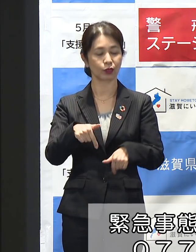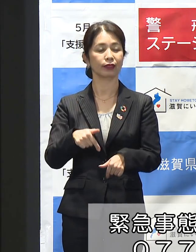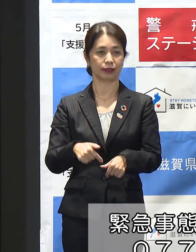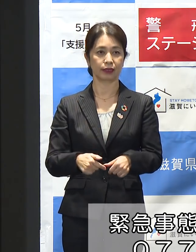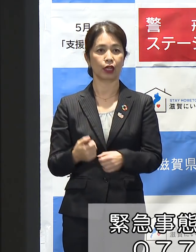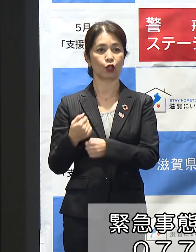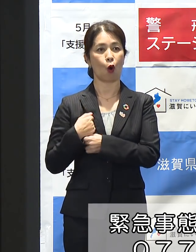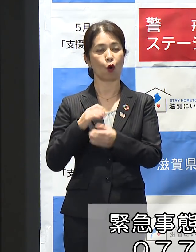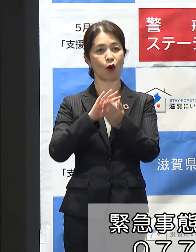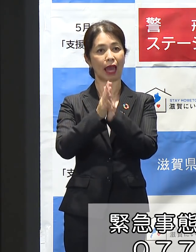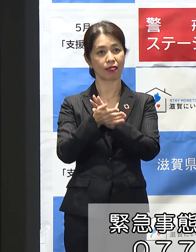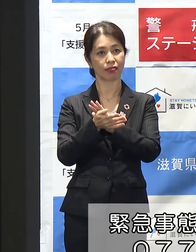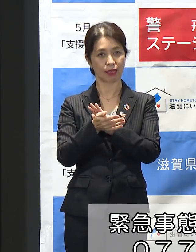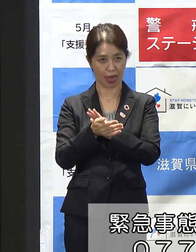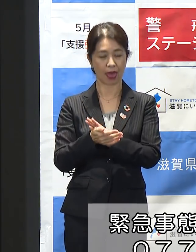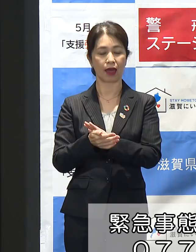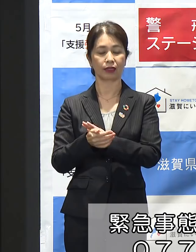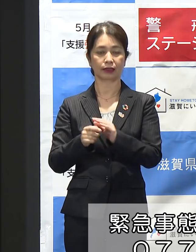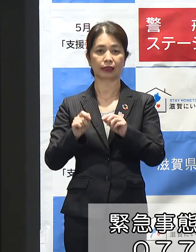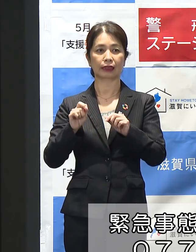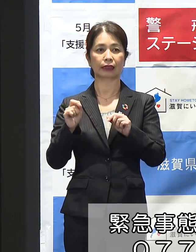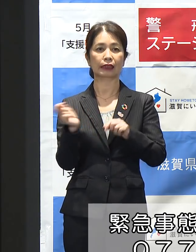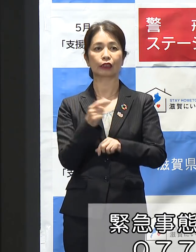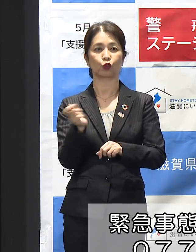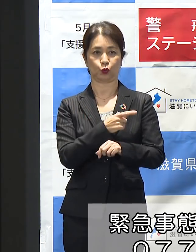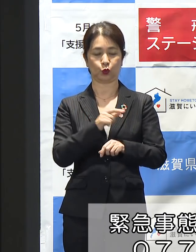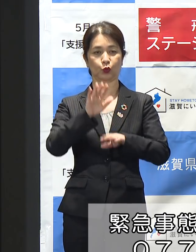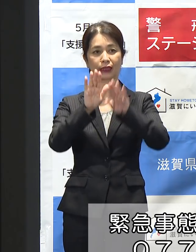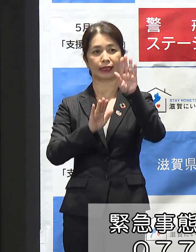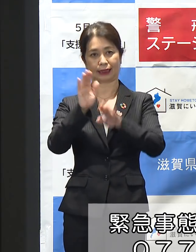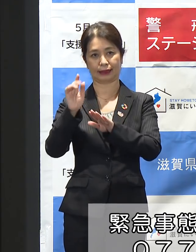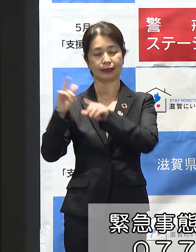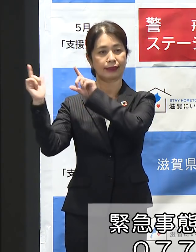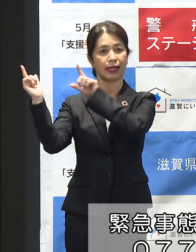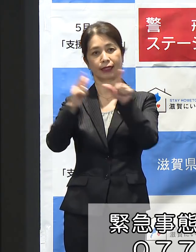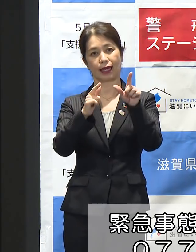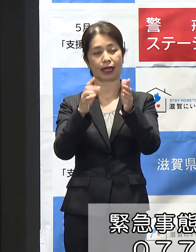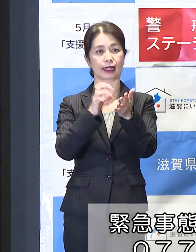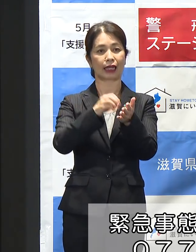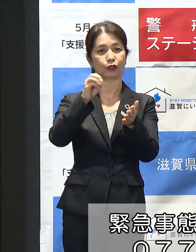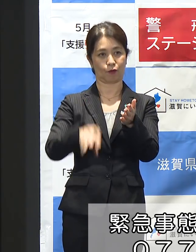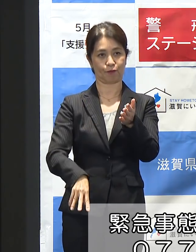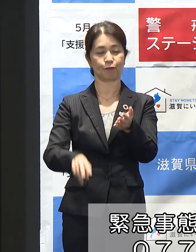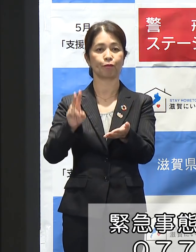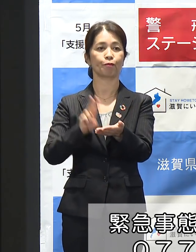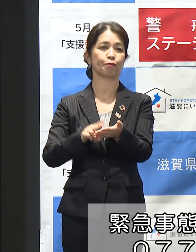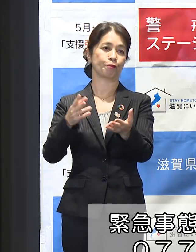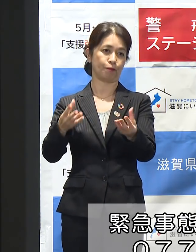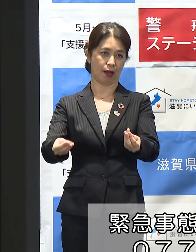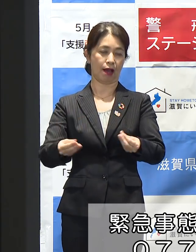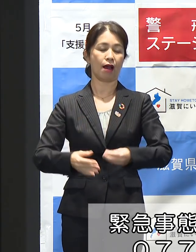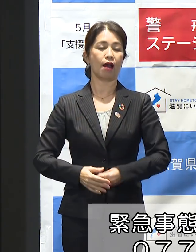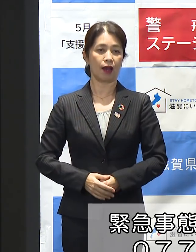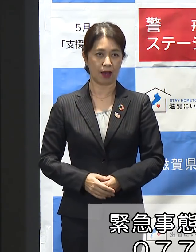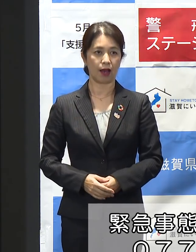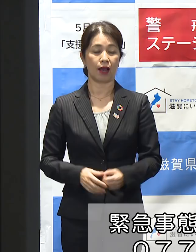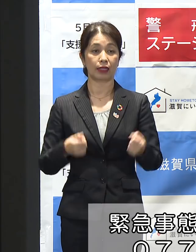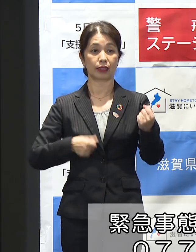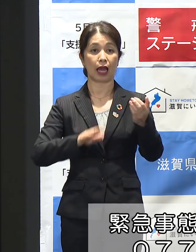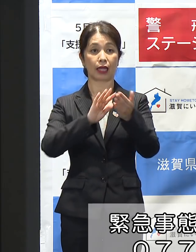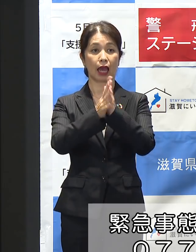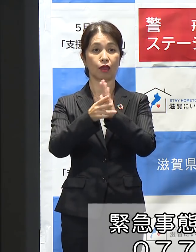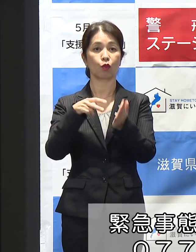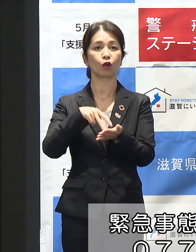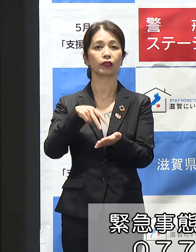急事態宣言を解除することが政府対策本部により決定されました。本件といたしまし